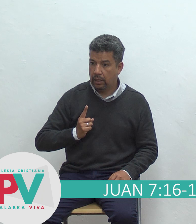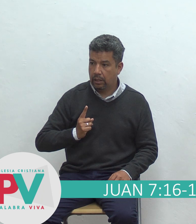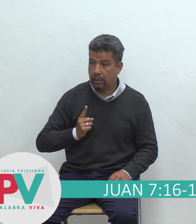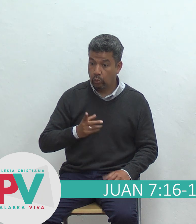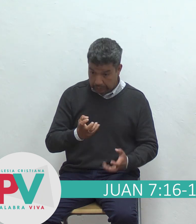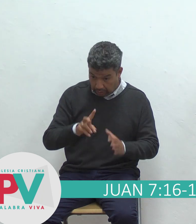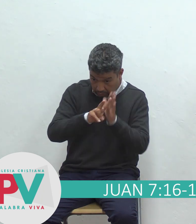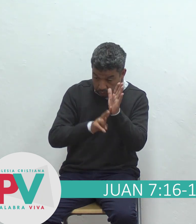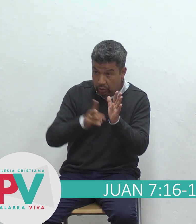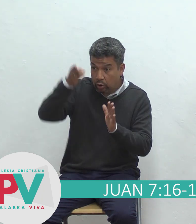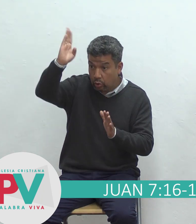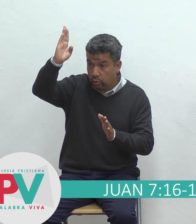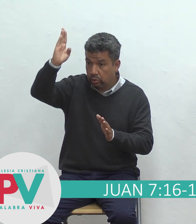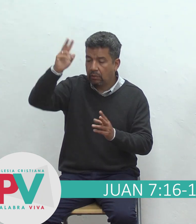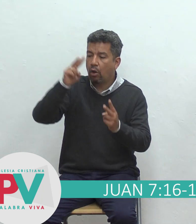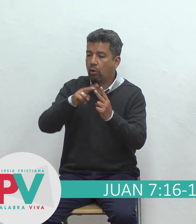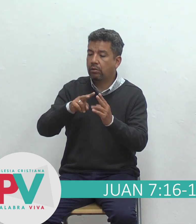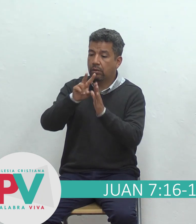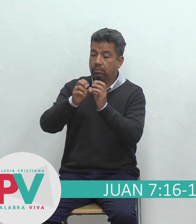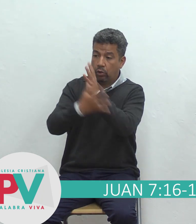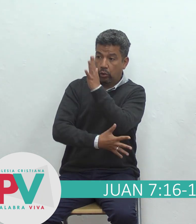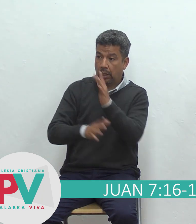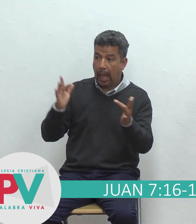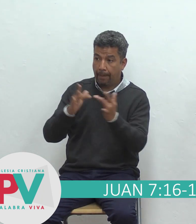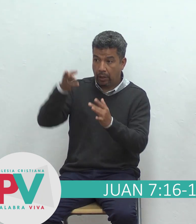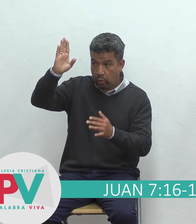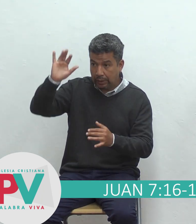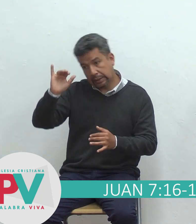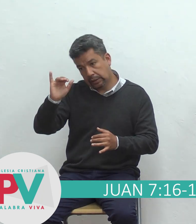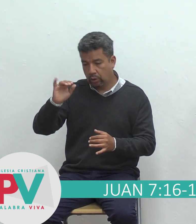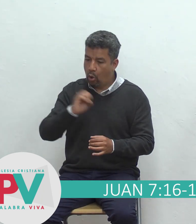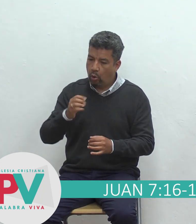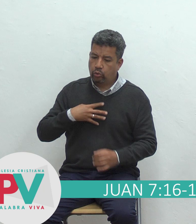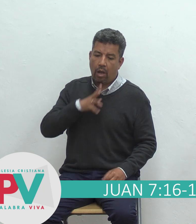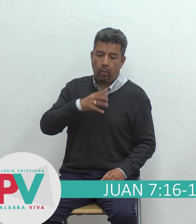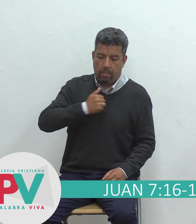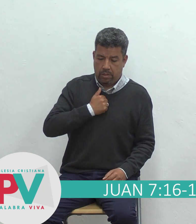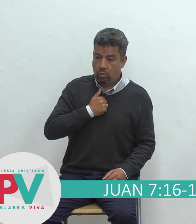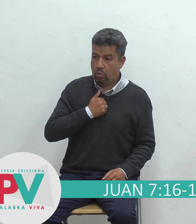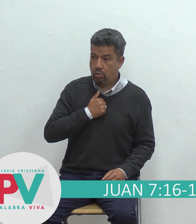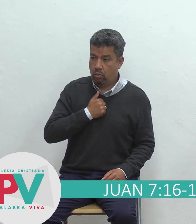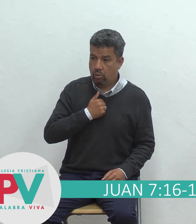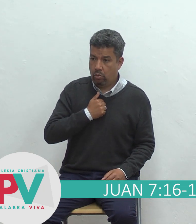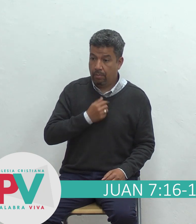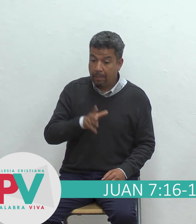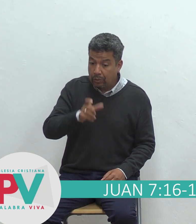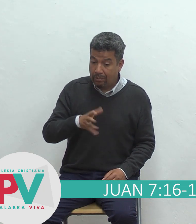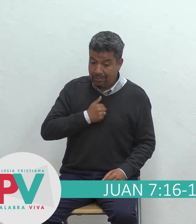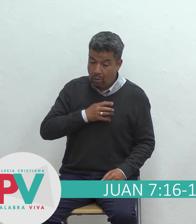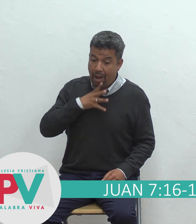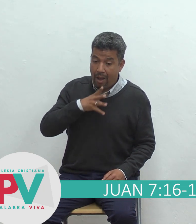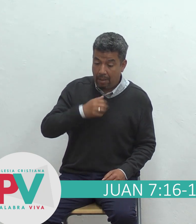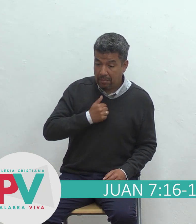que quiera hacer la voluntad de Dios conocerá si la doctrina es de Dios o si yo hablo por mi propia cuenta. El que habla por su